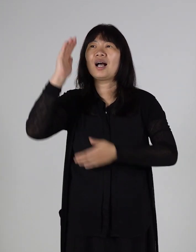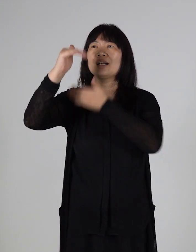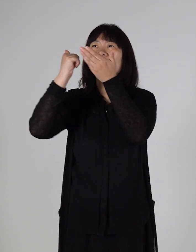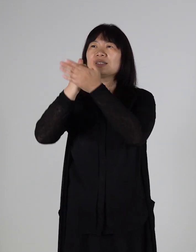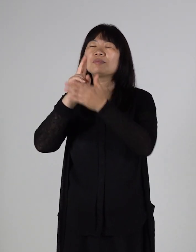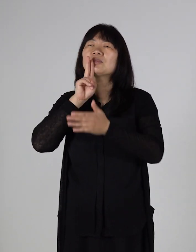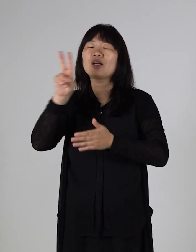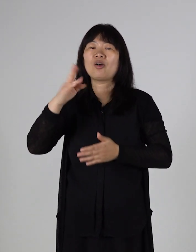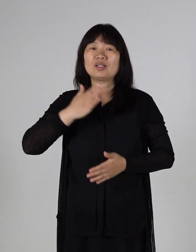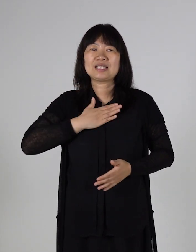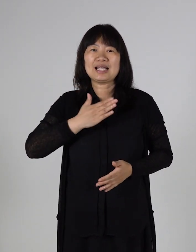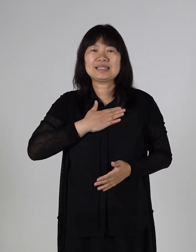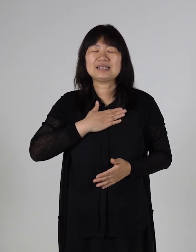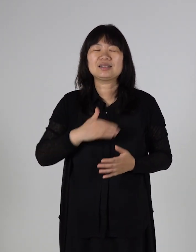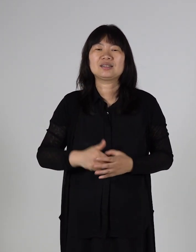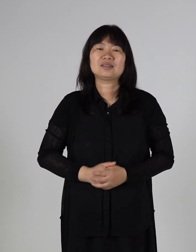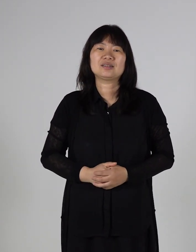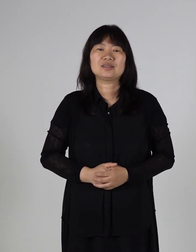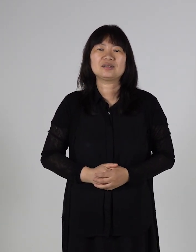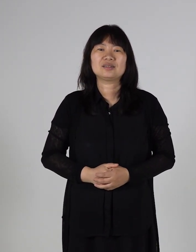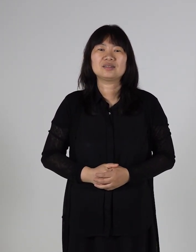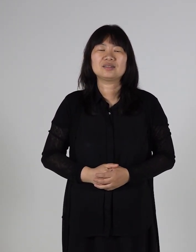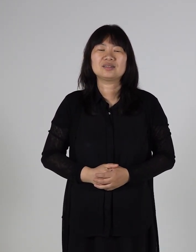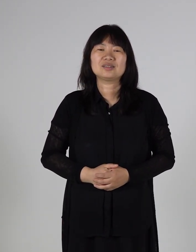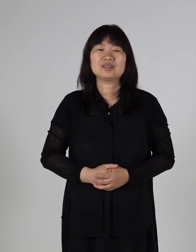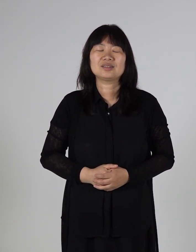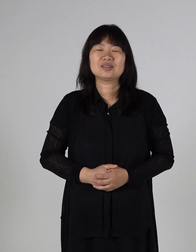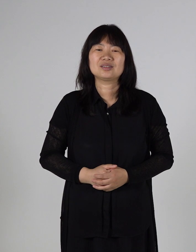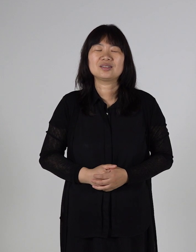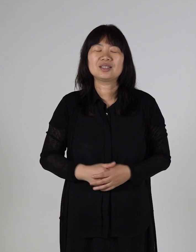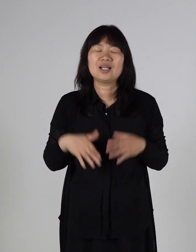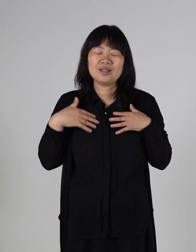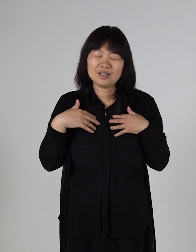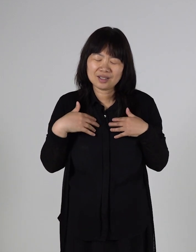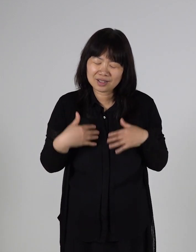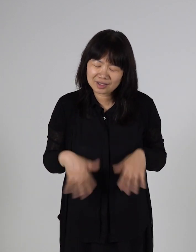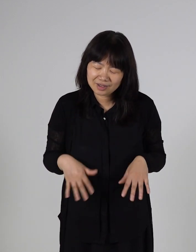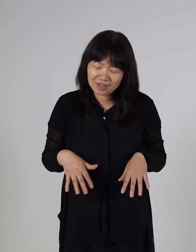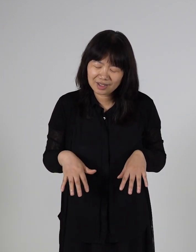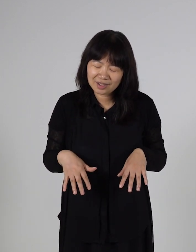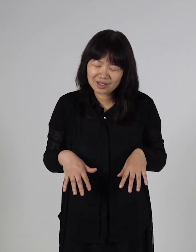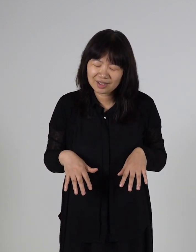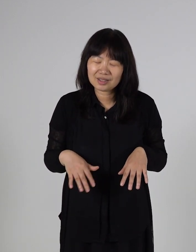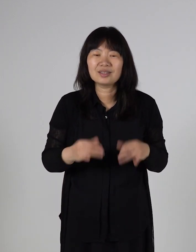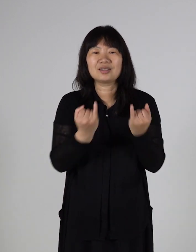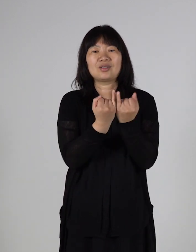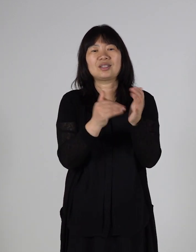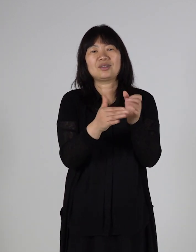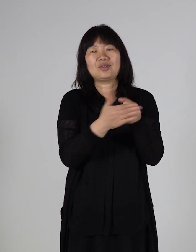하나님이여, 나는 비천한 기집이오니 저를 긍휼히 여기소서.